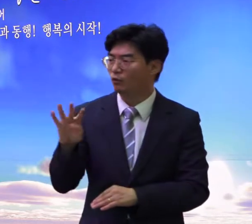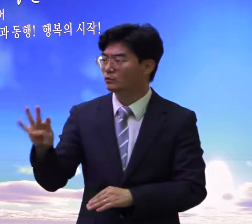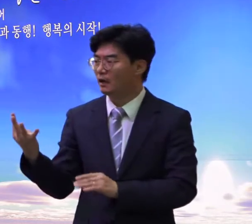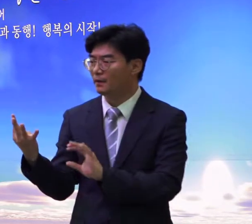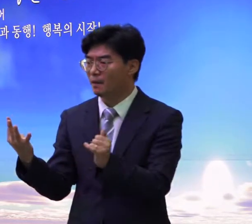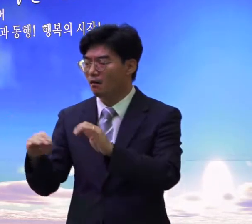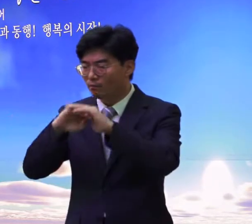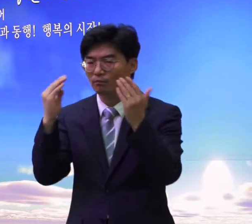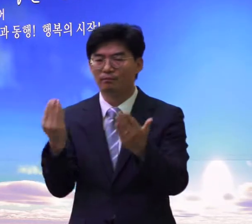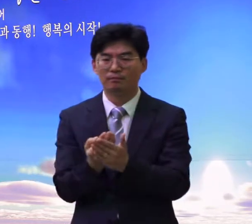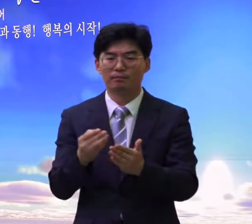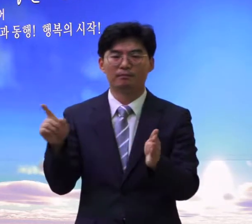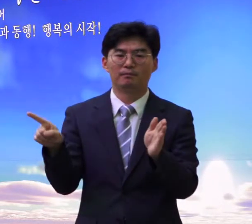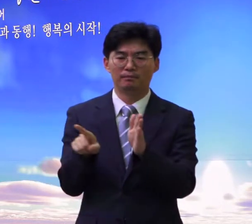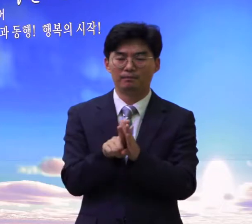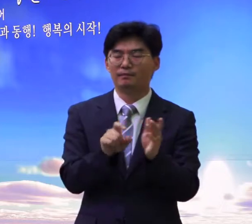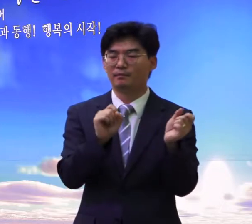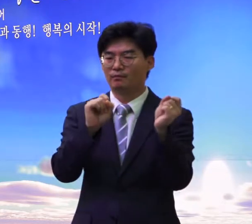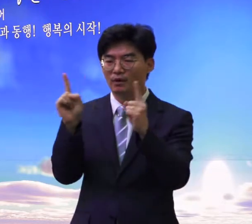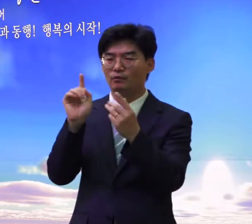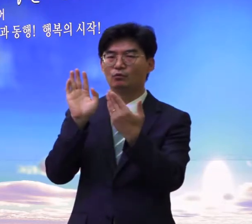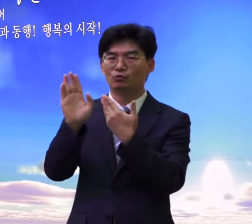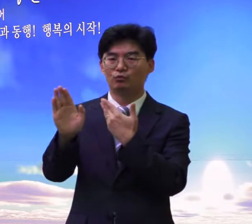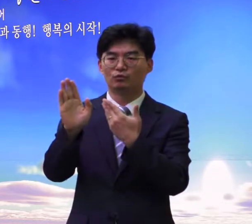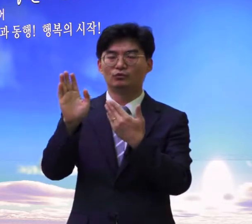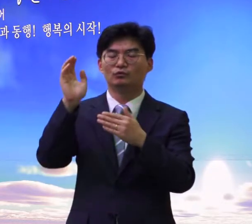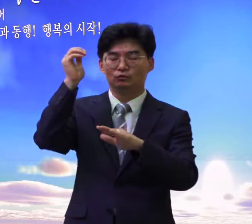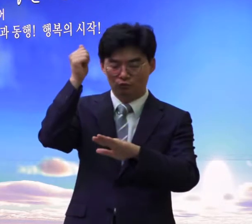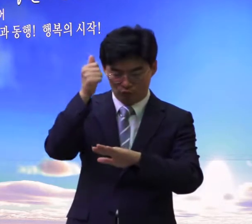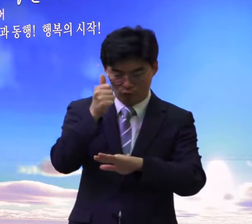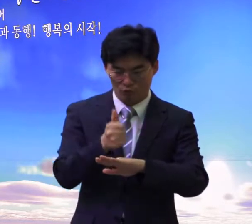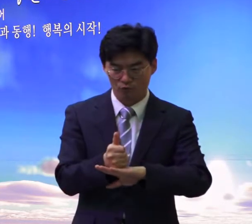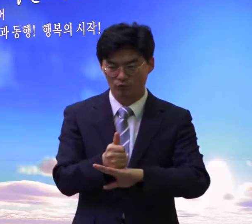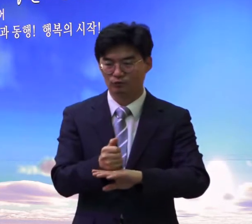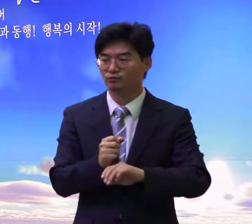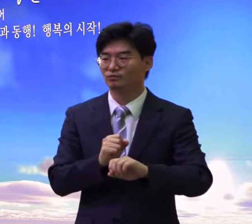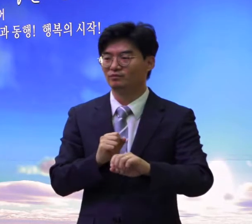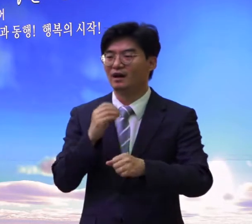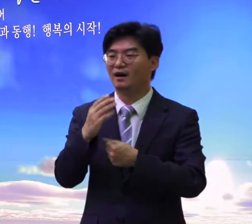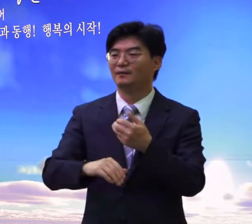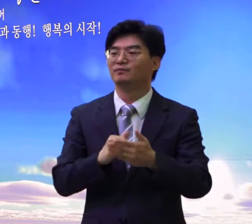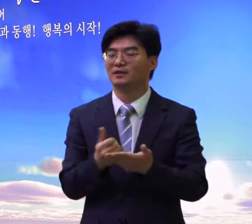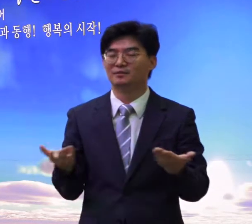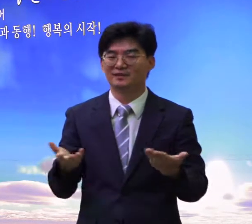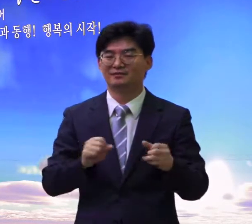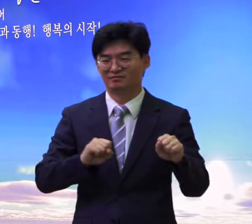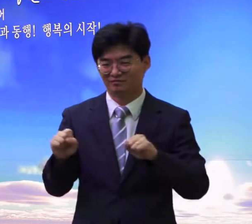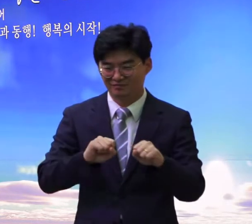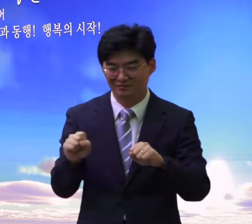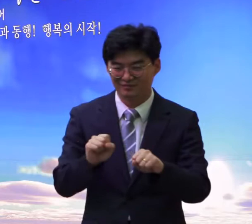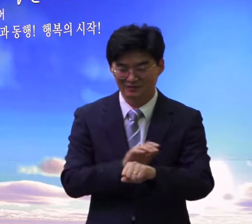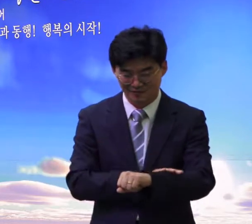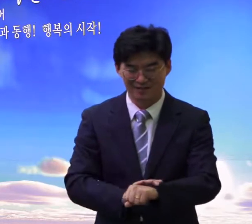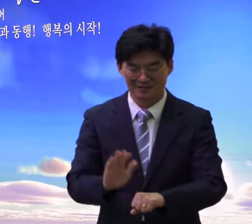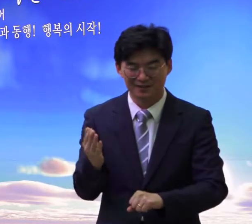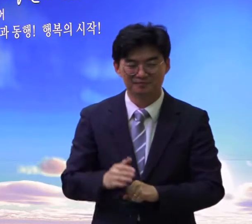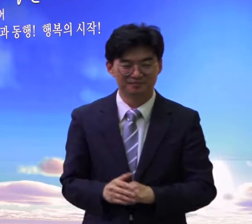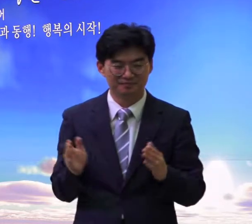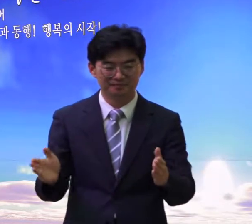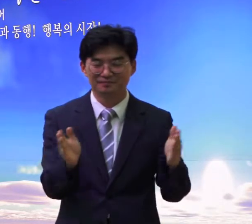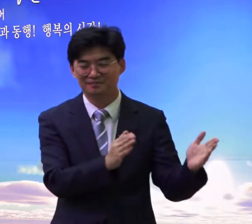됐습니다. 여러분, 혹시 인생의 광야 같은 시간, 캄캄하고 어두운